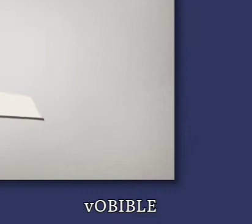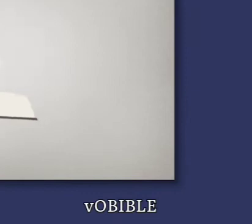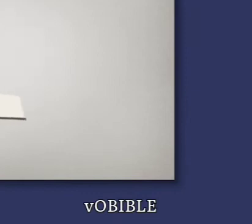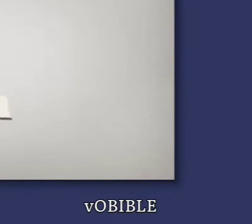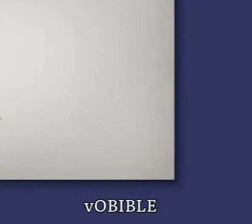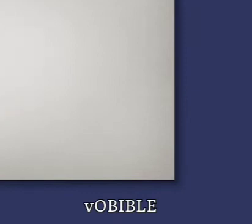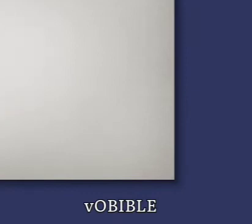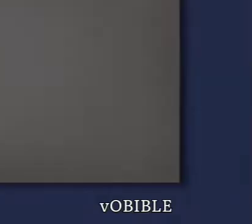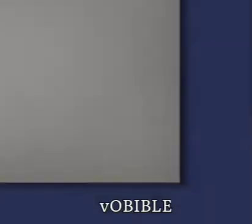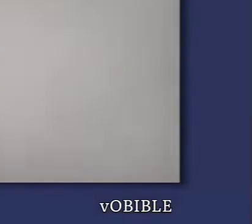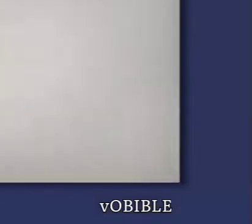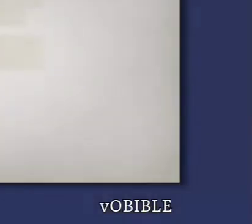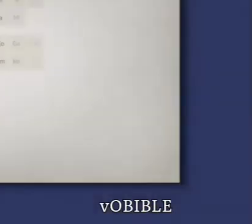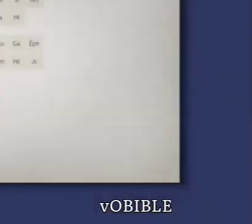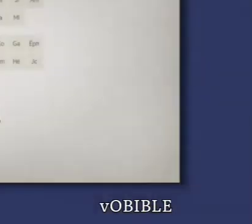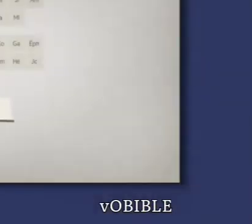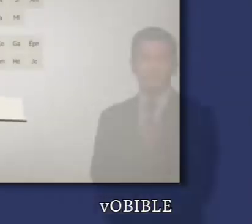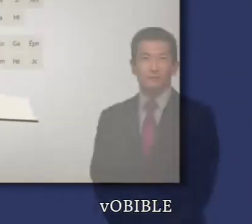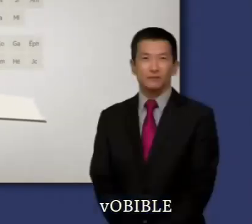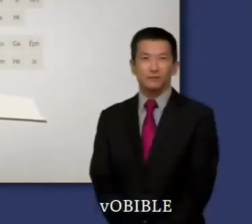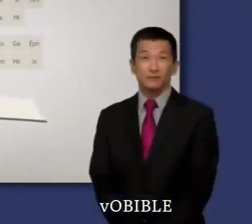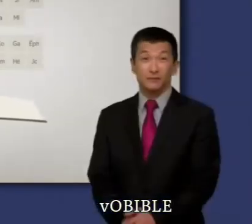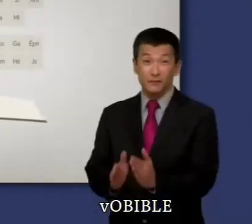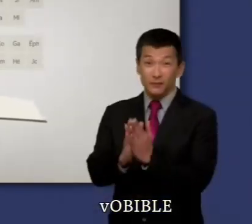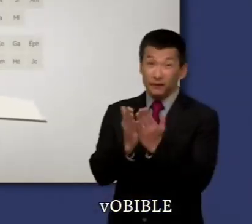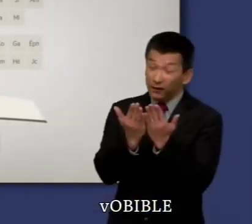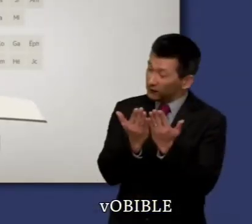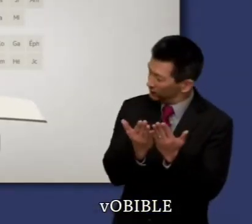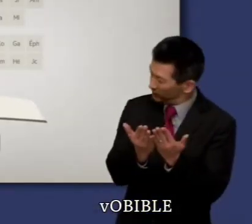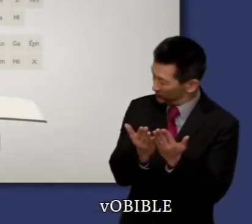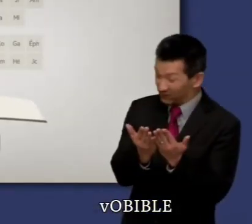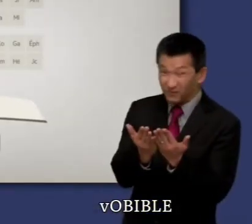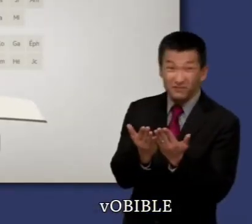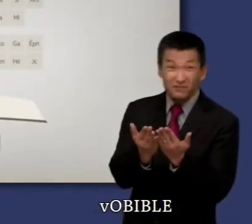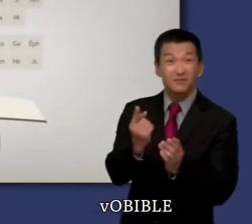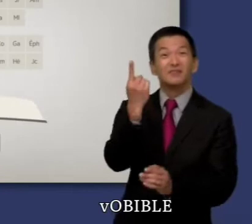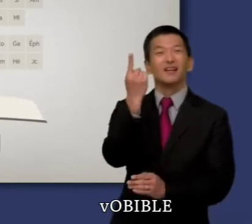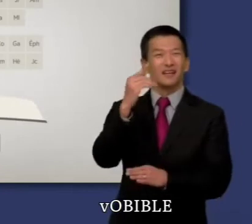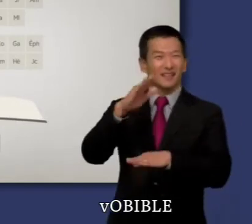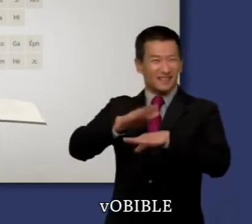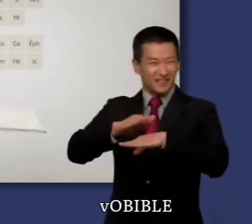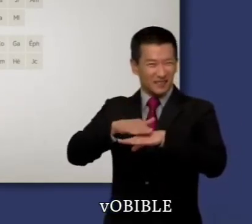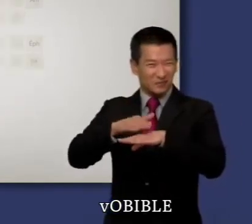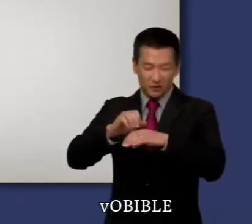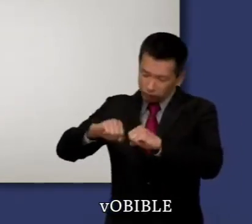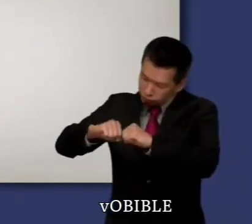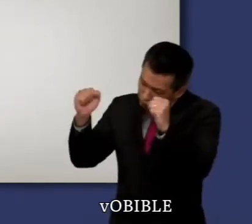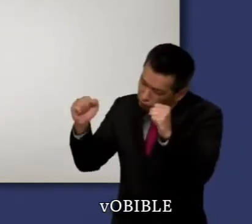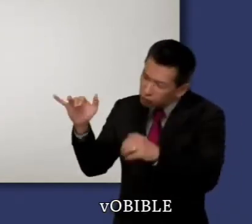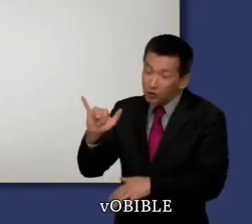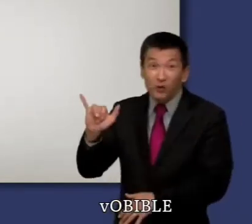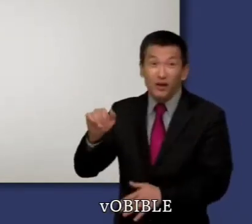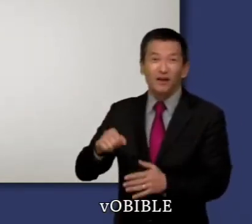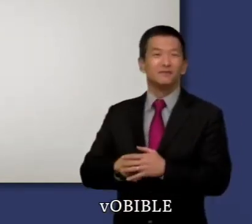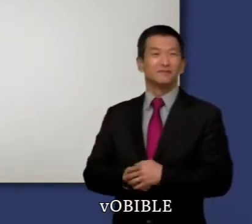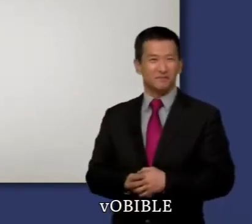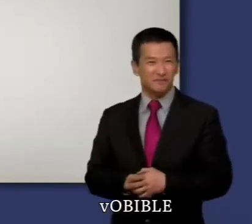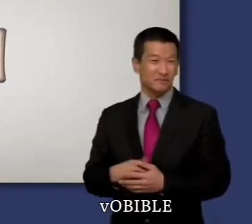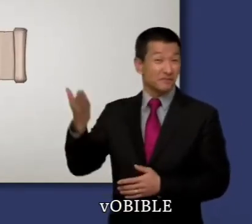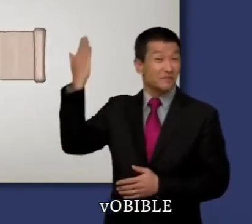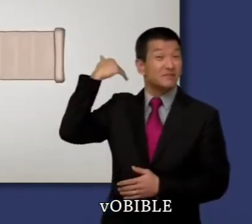Au cours de votre lecture du livre de Ruth, voyez comment Jéhovah transforme le malheur en bonheur. Notez